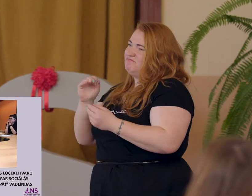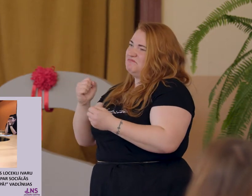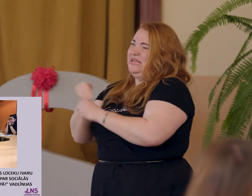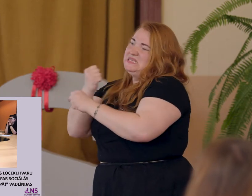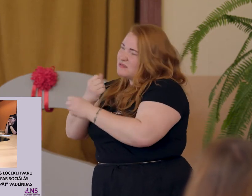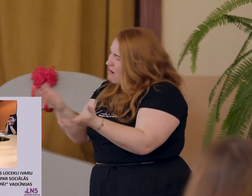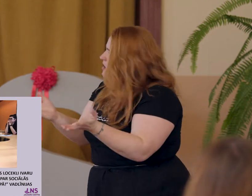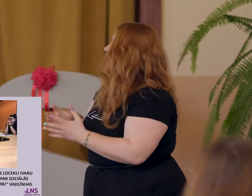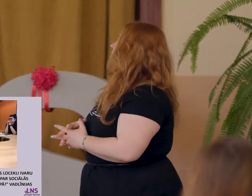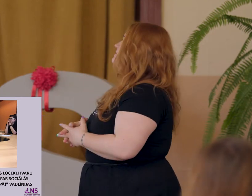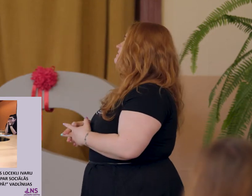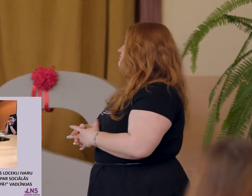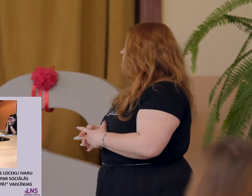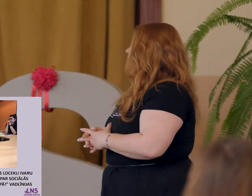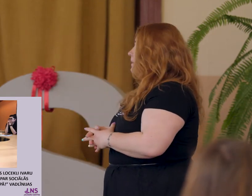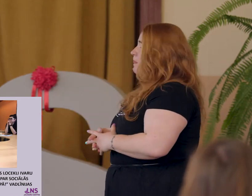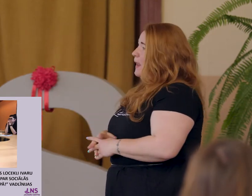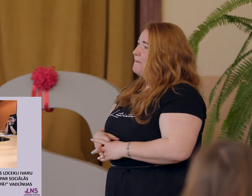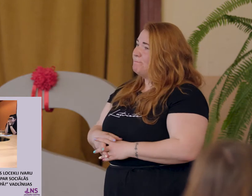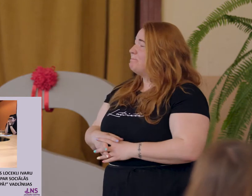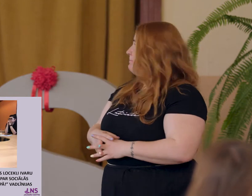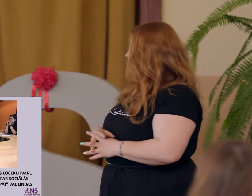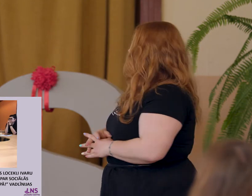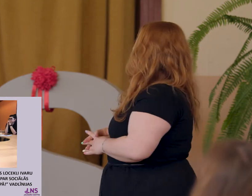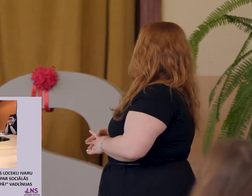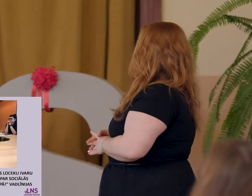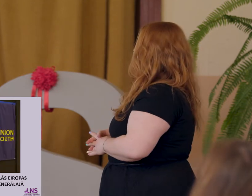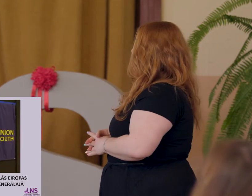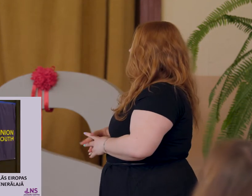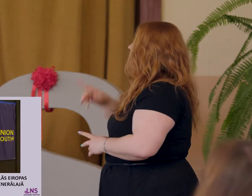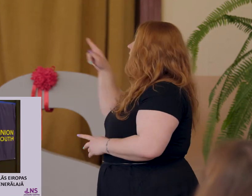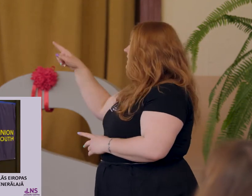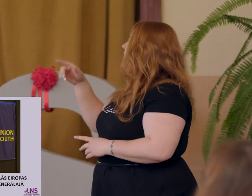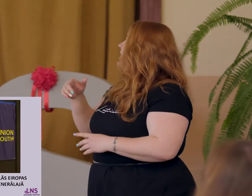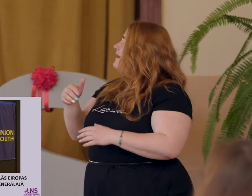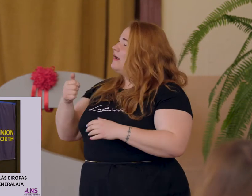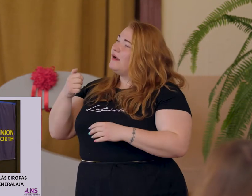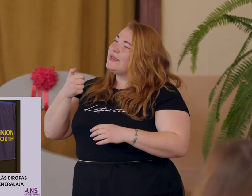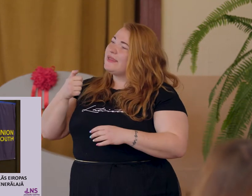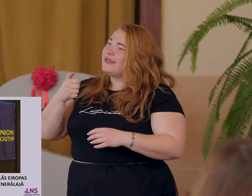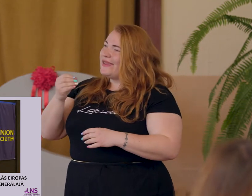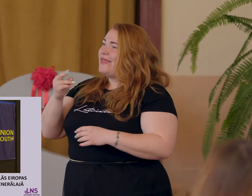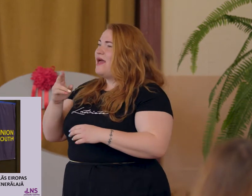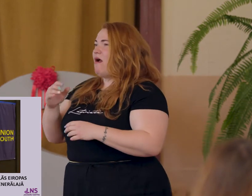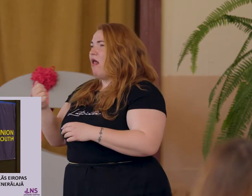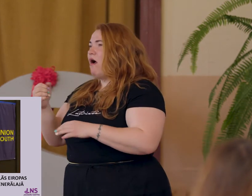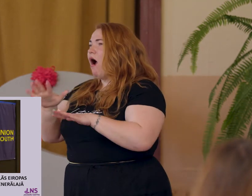iekļaušanās, jā, būt kopā, arī par vadlīnijas izstrādi arī. Un arī vadītājs